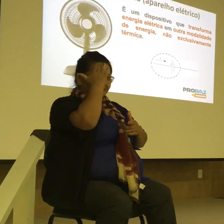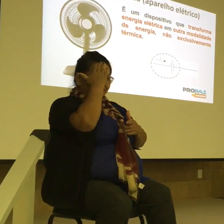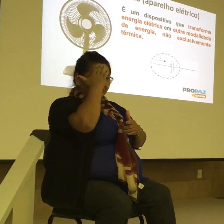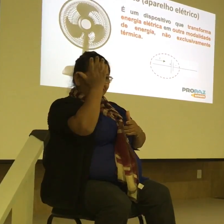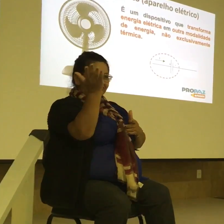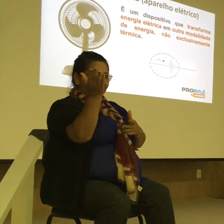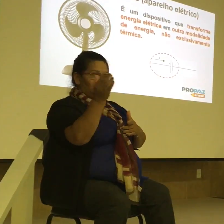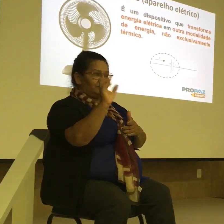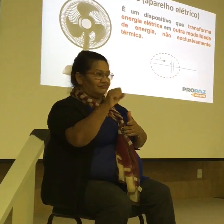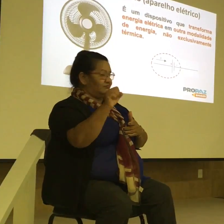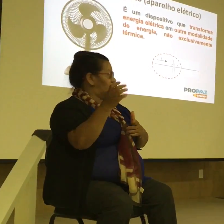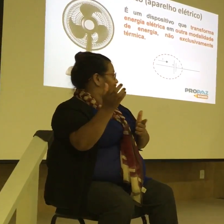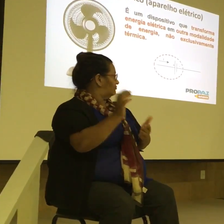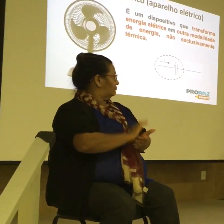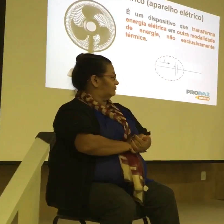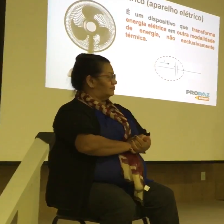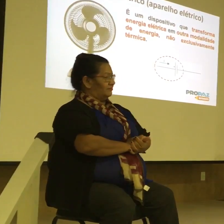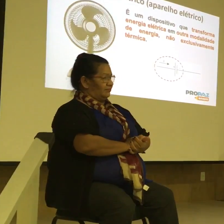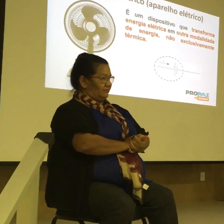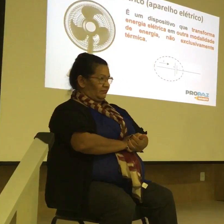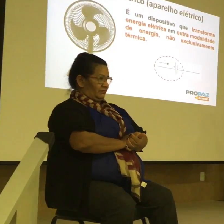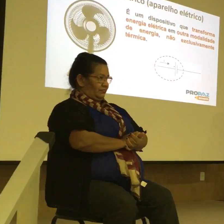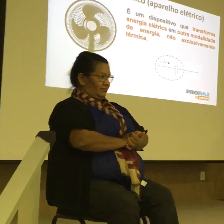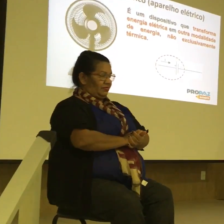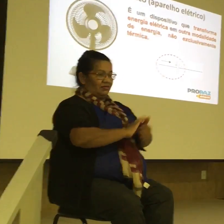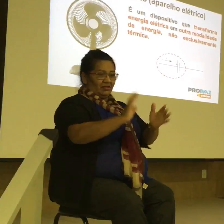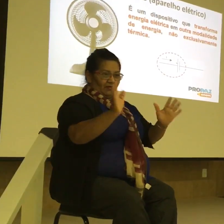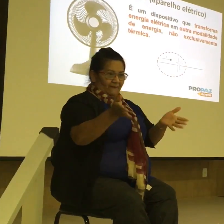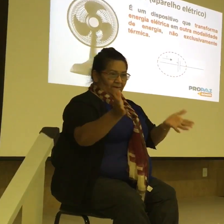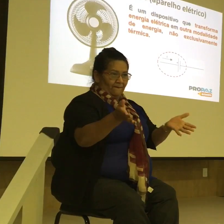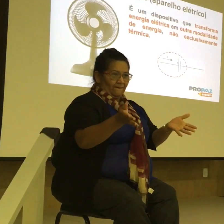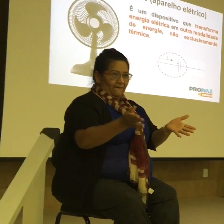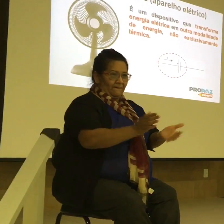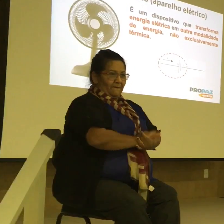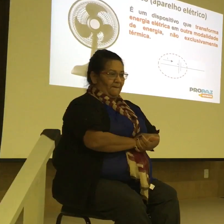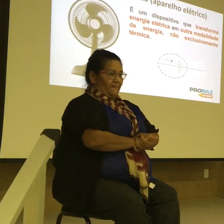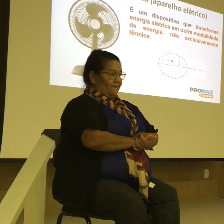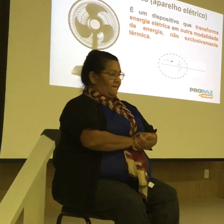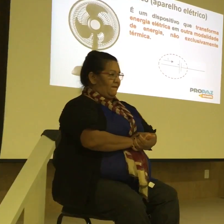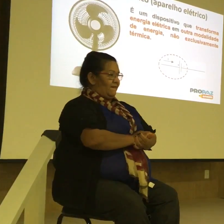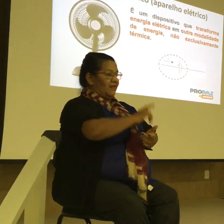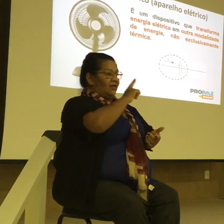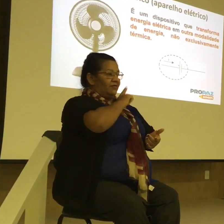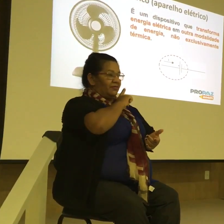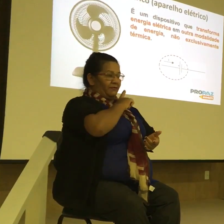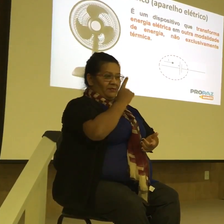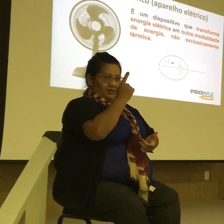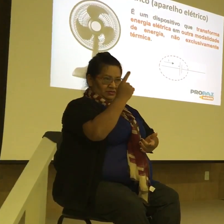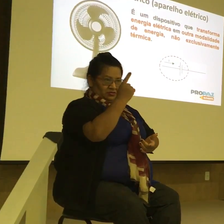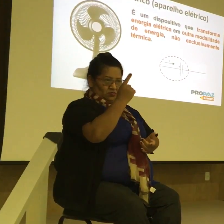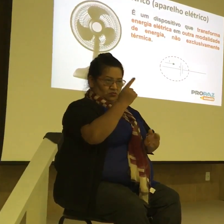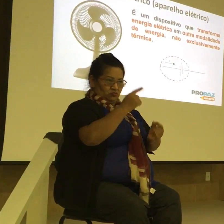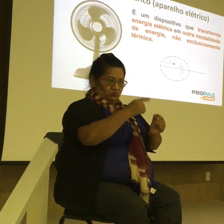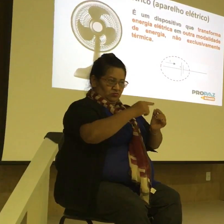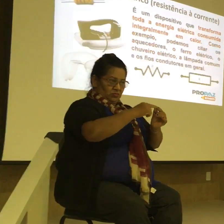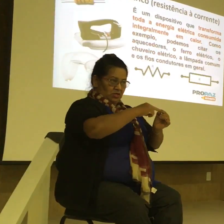não? Sim. Beleza. E agora, professor, o que, é que a gente tem? A gente tem mais um elemento de